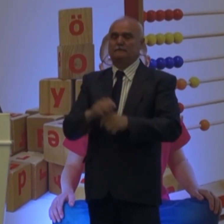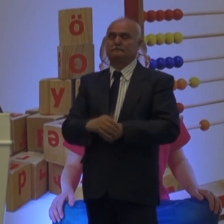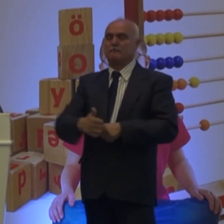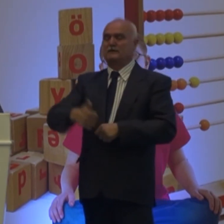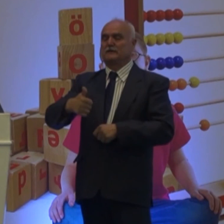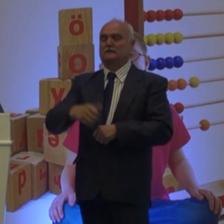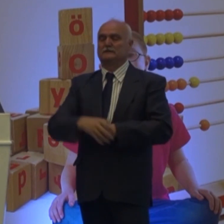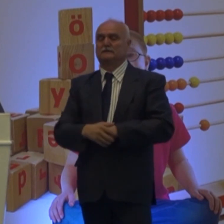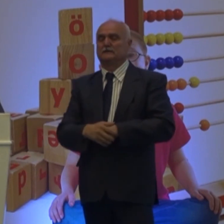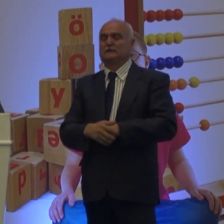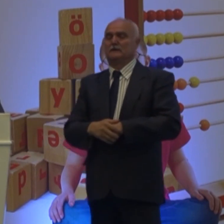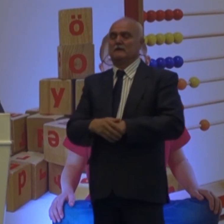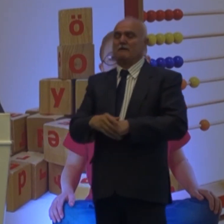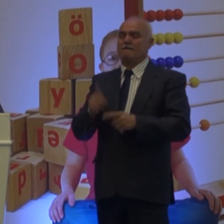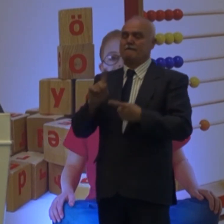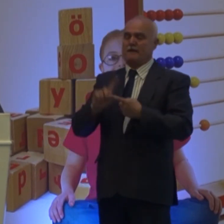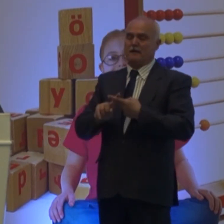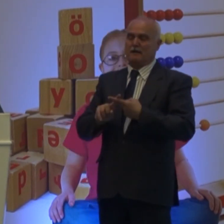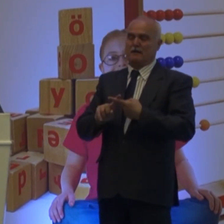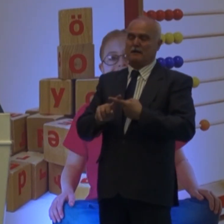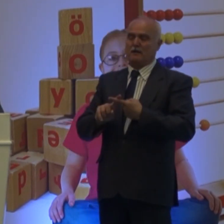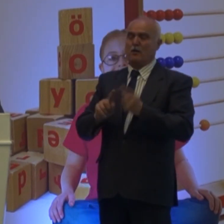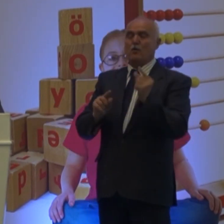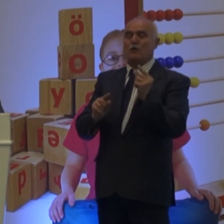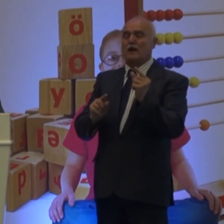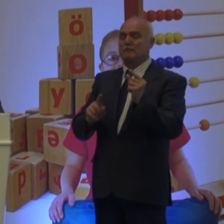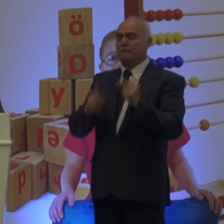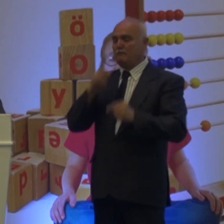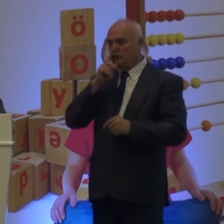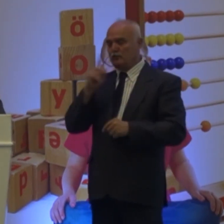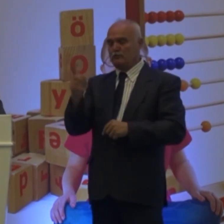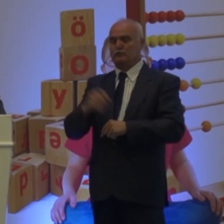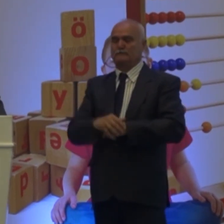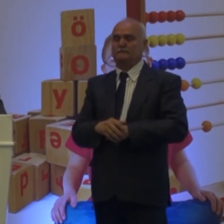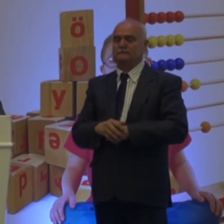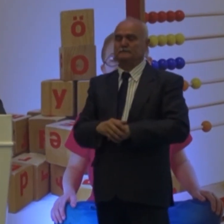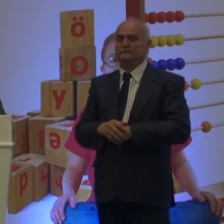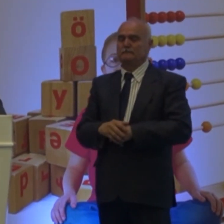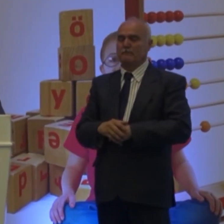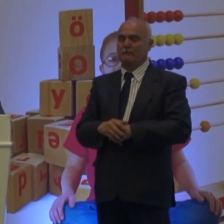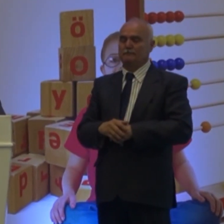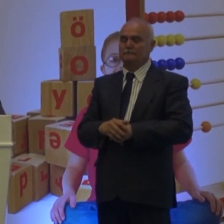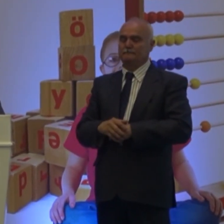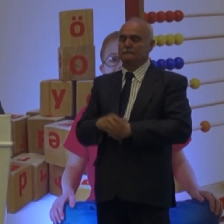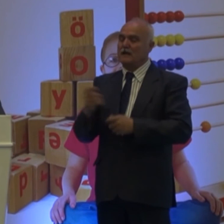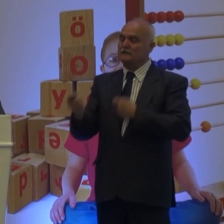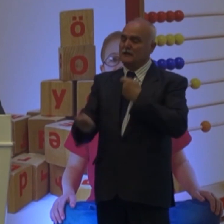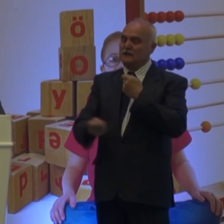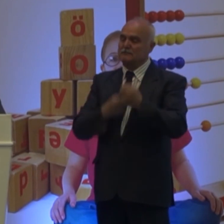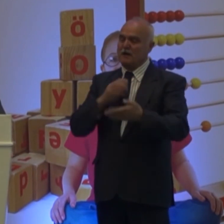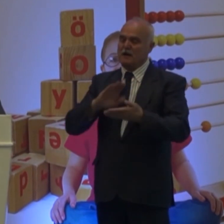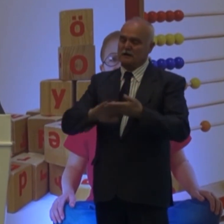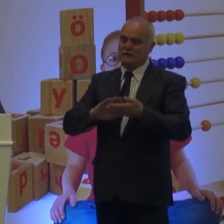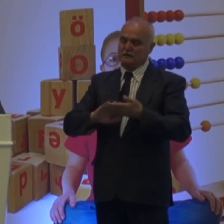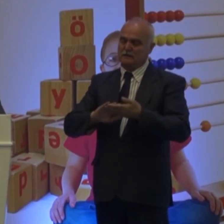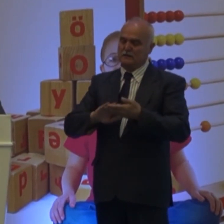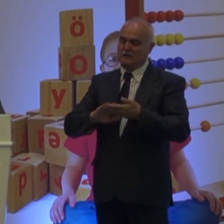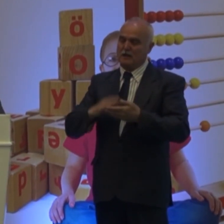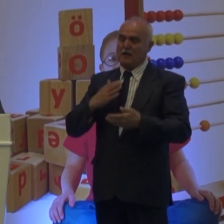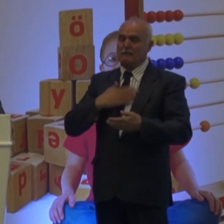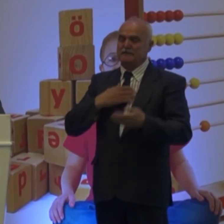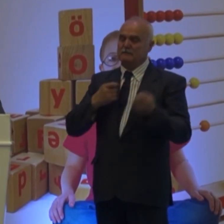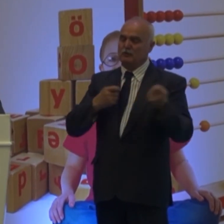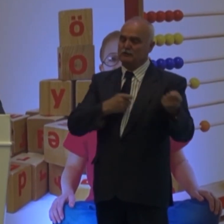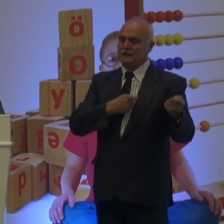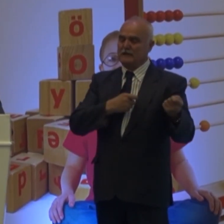Başkanlığı ve Ulak Bin Müdürümüz Miran Satıoğlu'na, çalışma arkadaşlarımıza, bizim özel